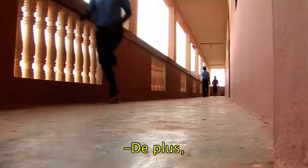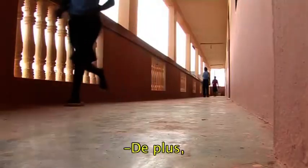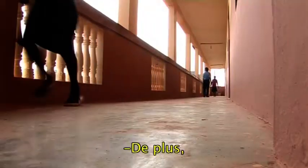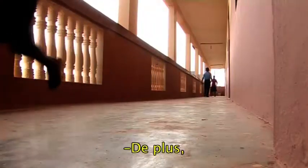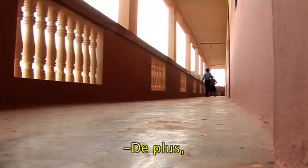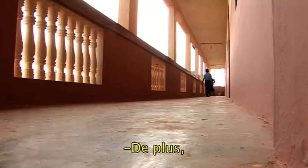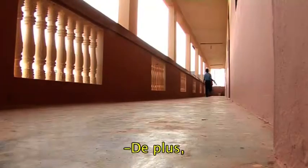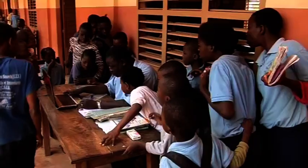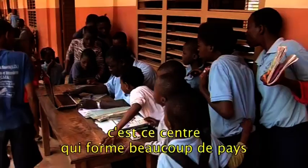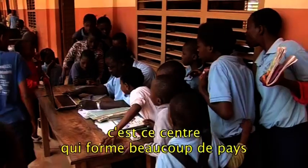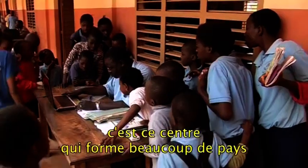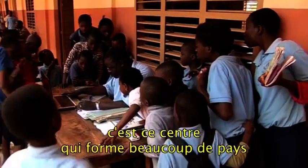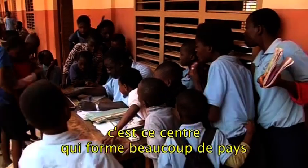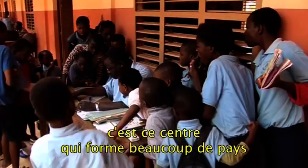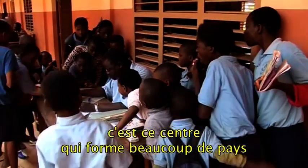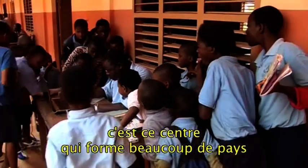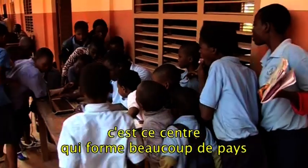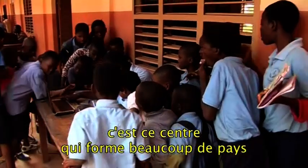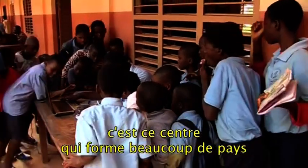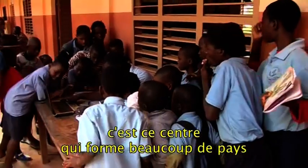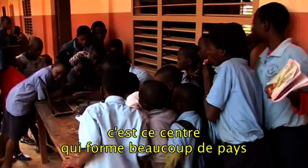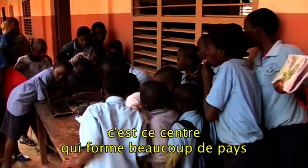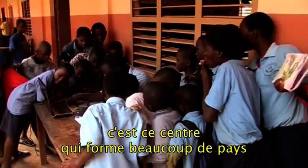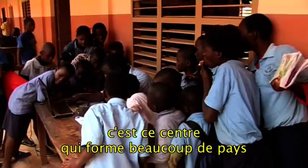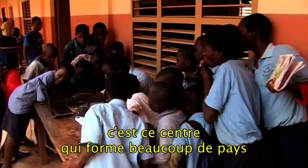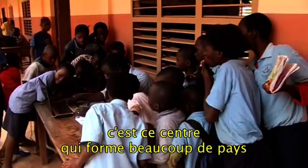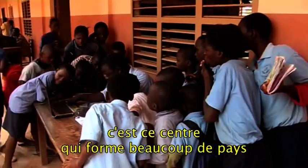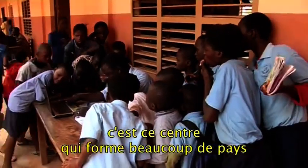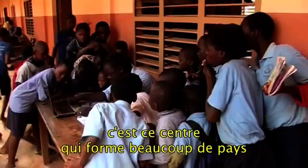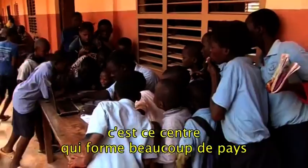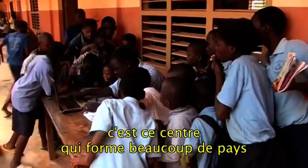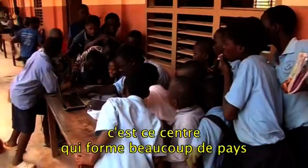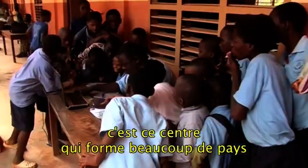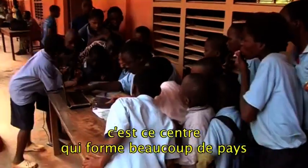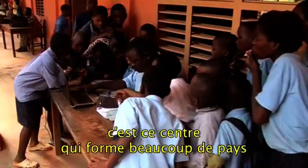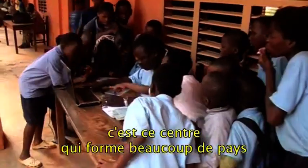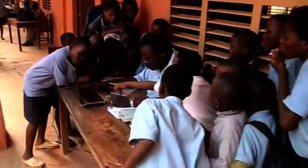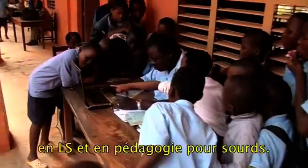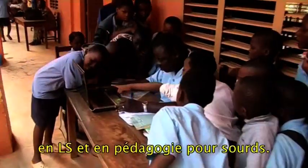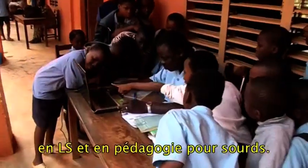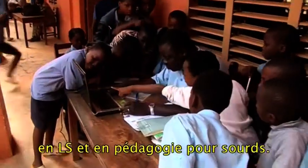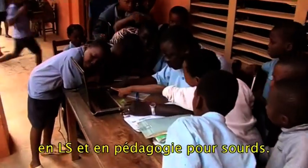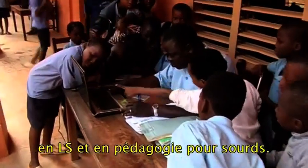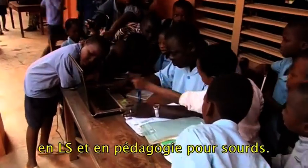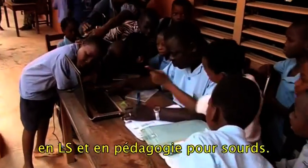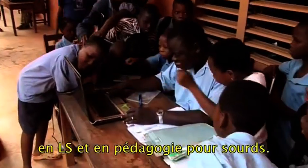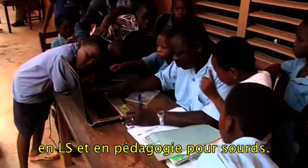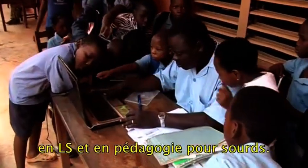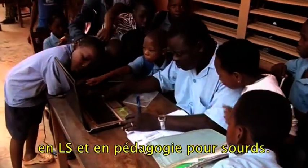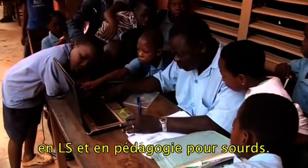plus de ça, nous, c'est le centre, c'est ce centre-là qui forme beaucoup de pays en langue des signes et en